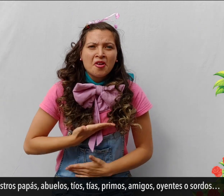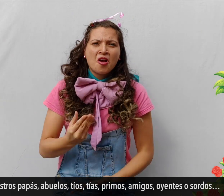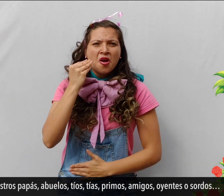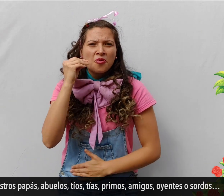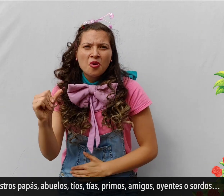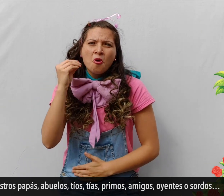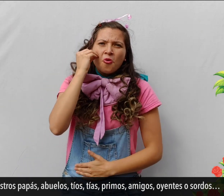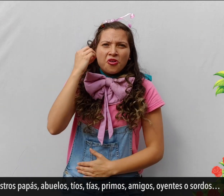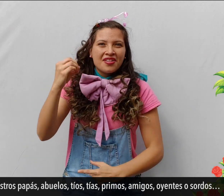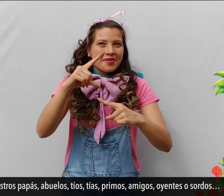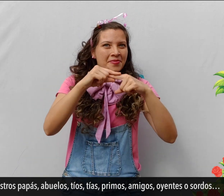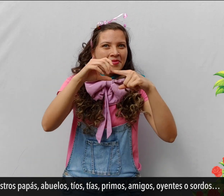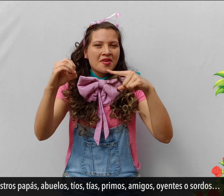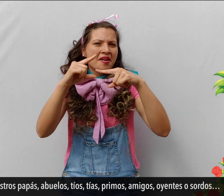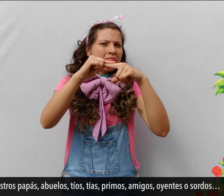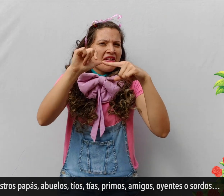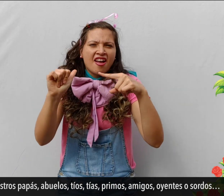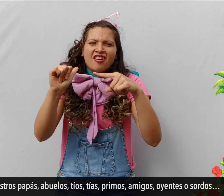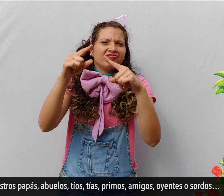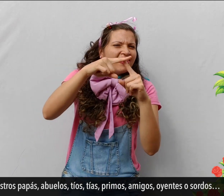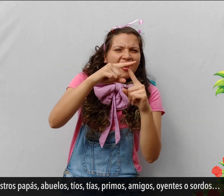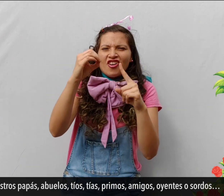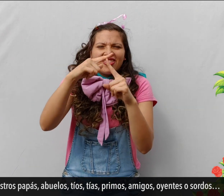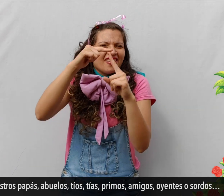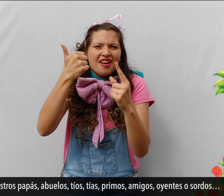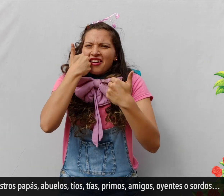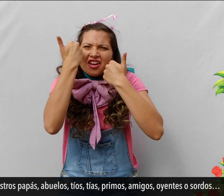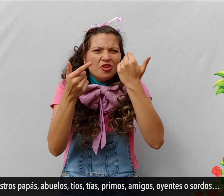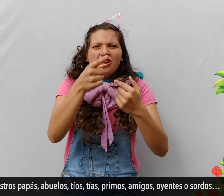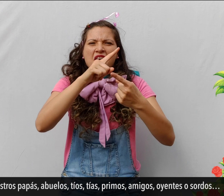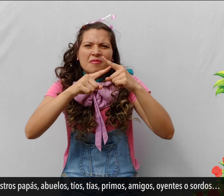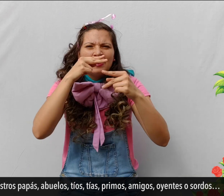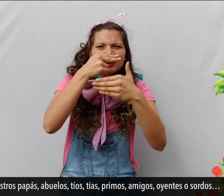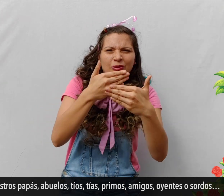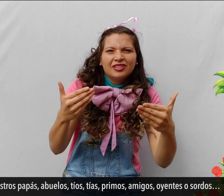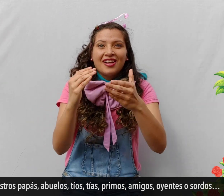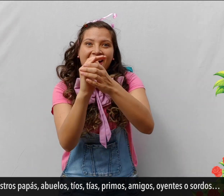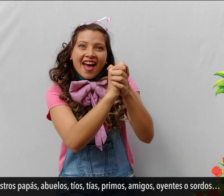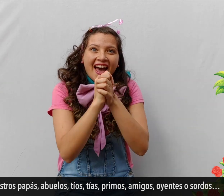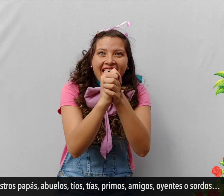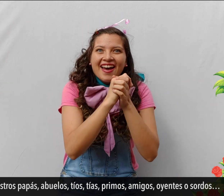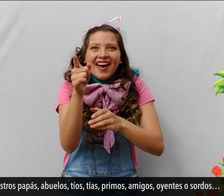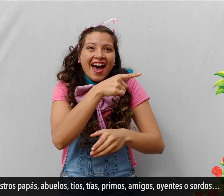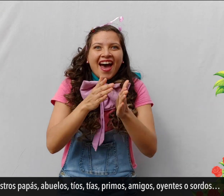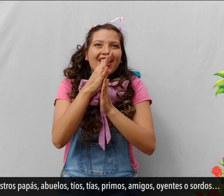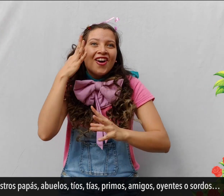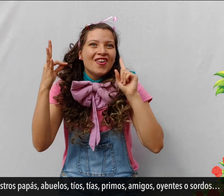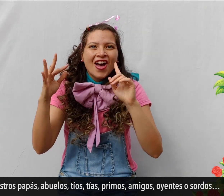Aprovechemos para decirle a nuestra familia, nuestros papás, abuelos, tíos, tías, primos,